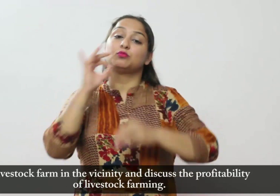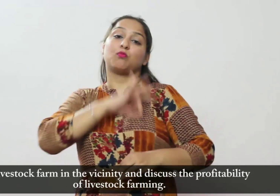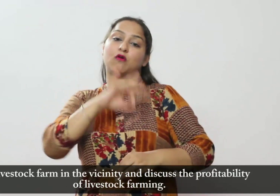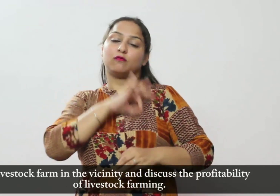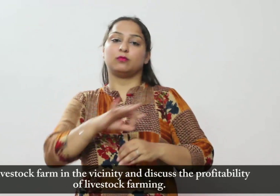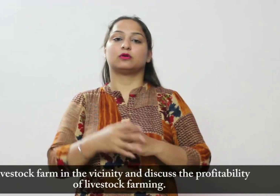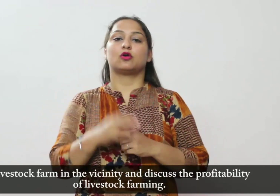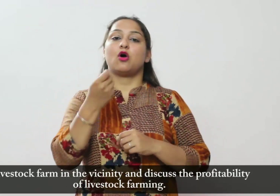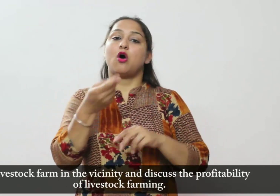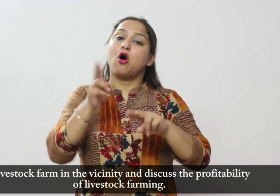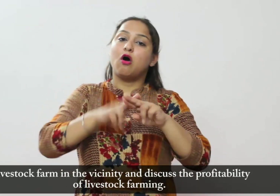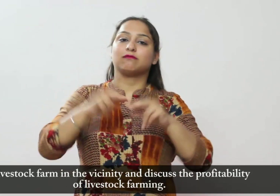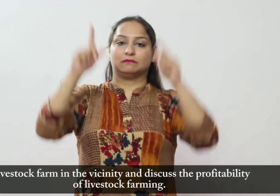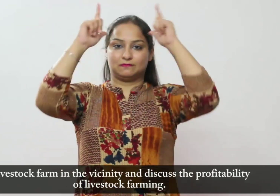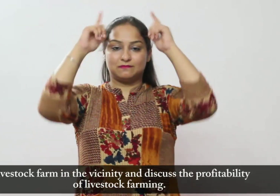चर्चा करते हैं। पशुधन की खेती।